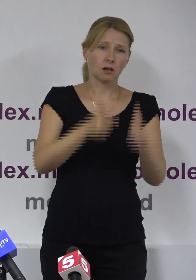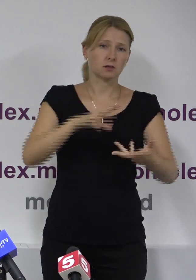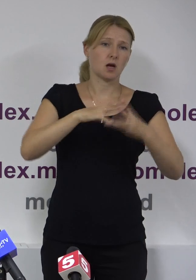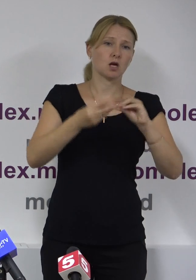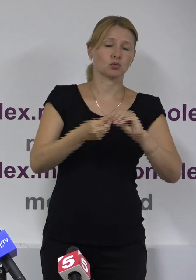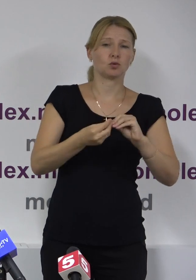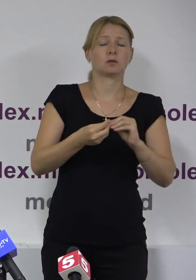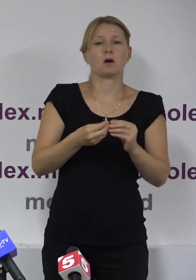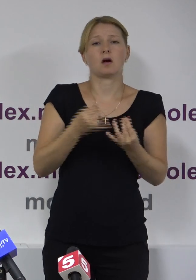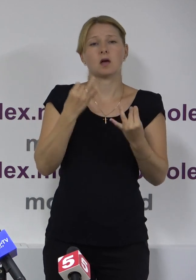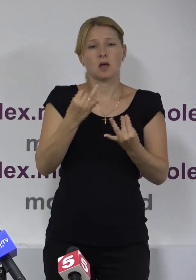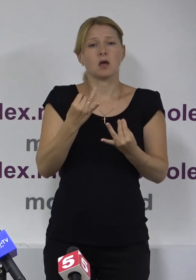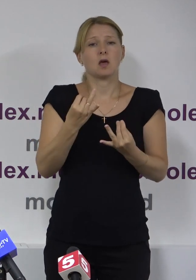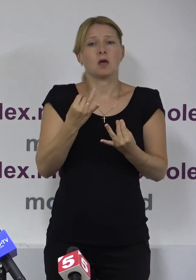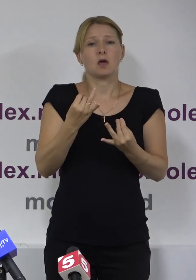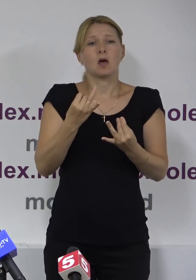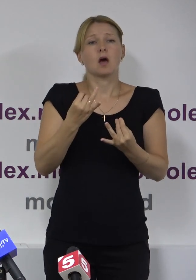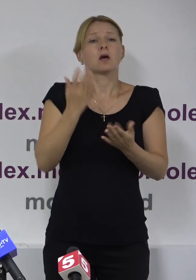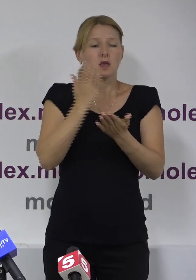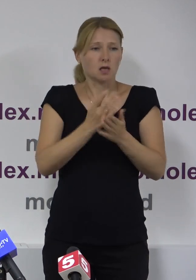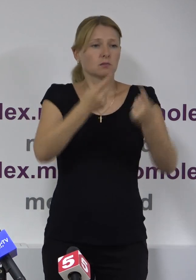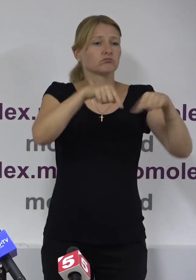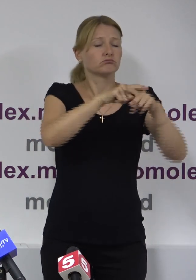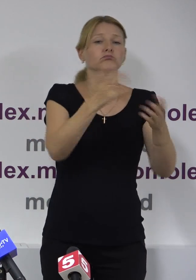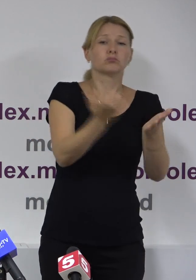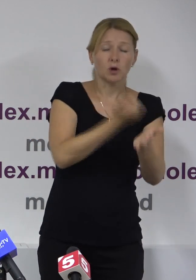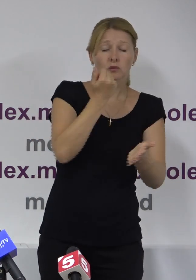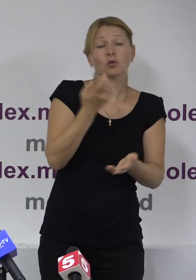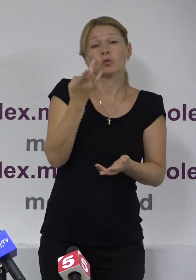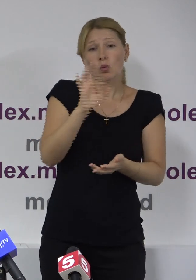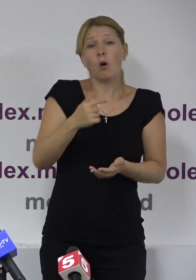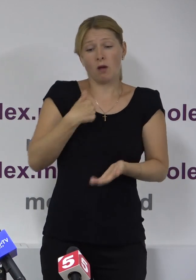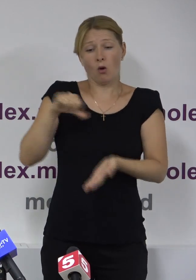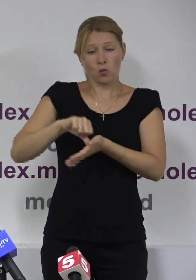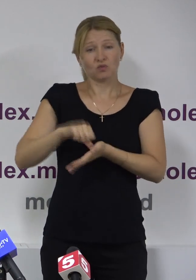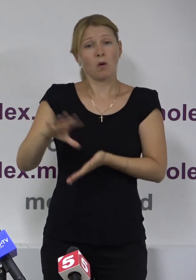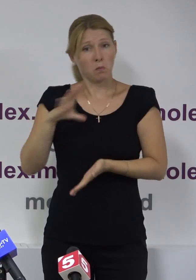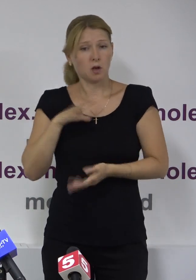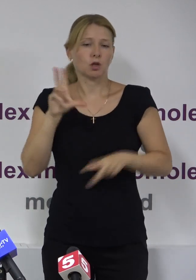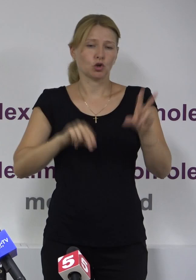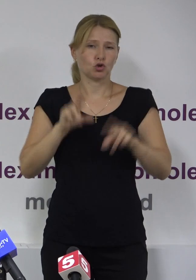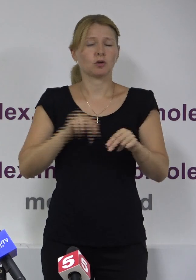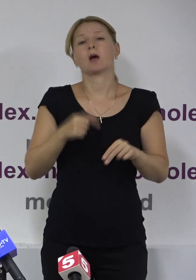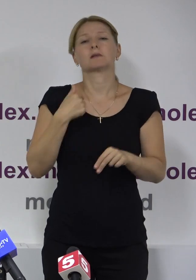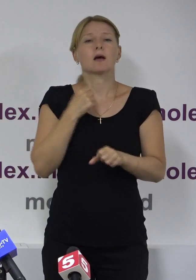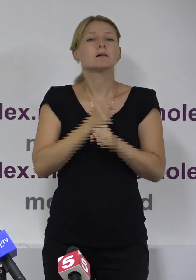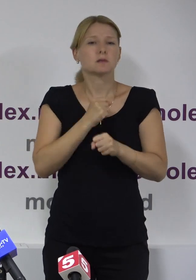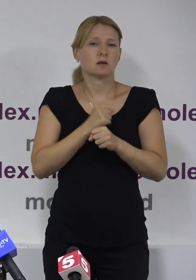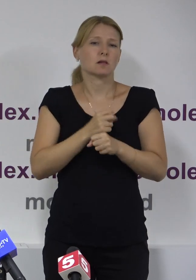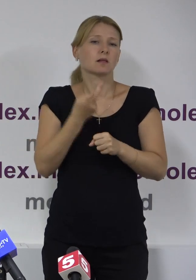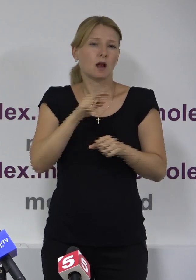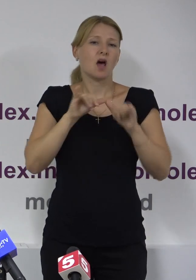rezultatul, o majoritate oarecare a câștigat, dar eu am participat și am contribuit la dezvoltarea democratică a